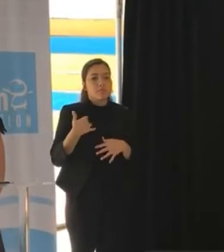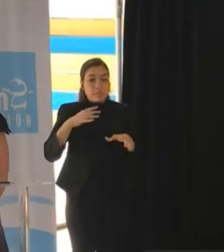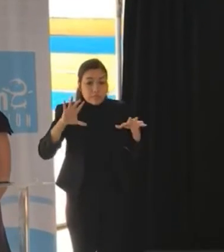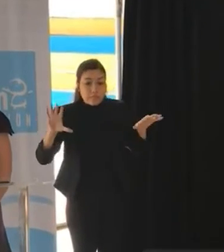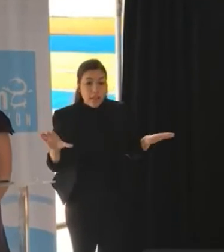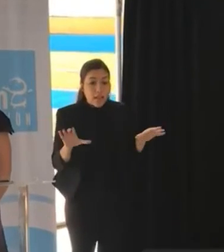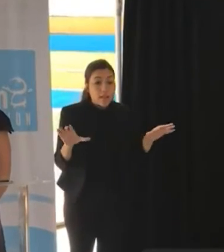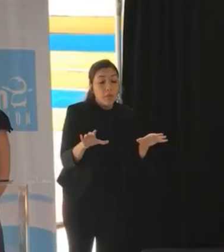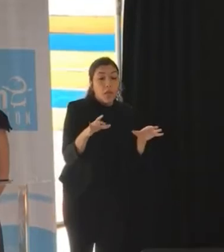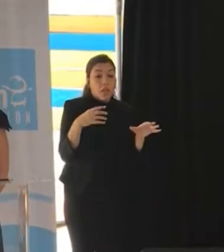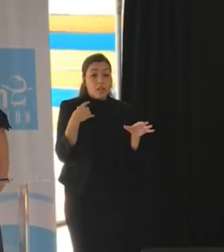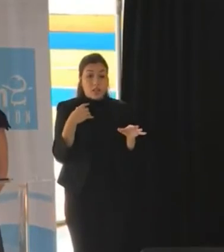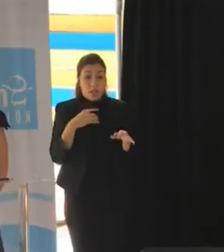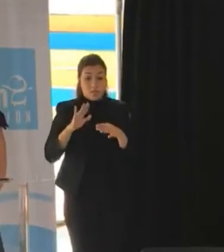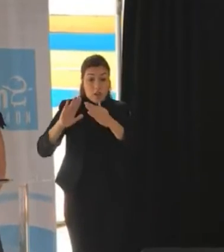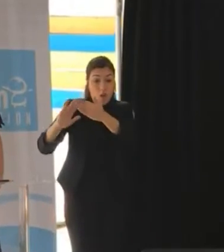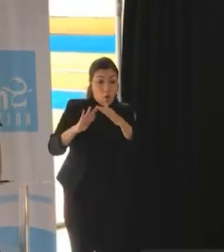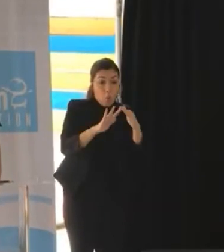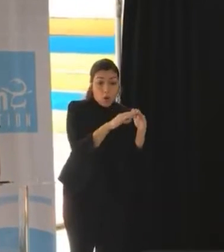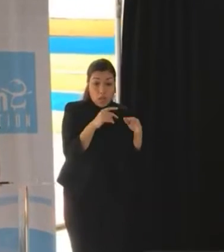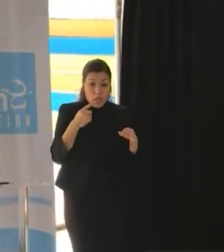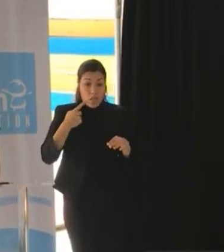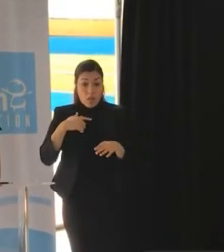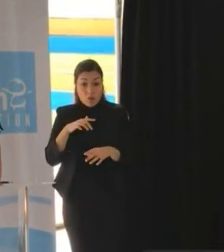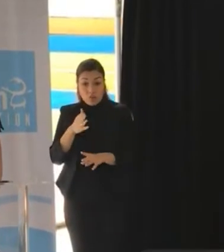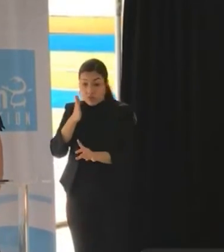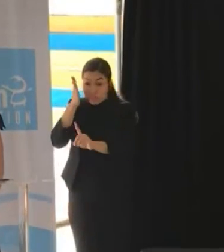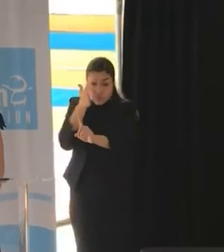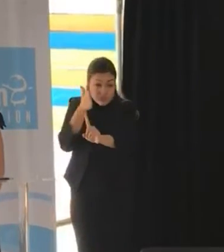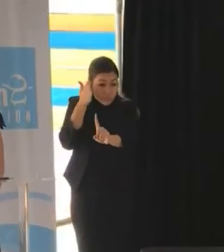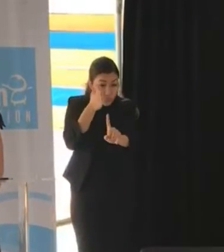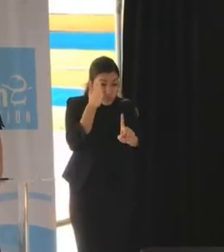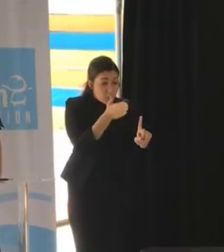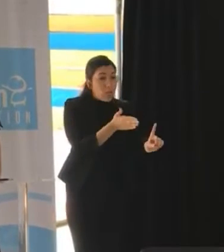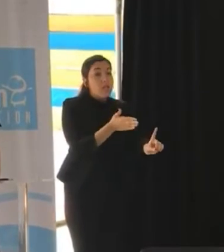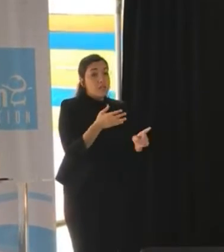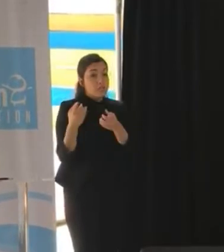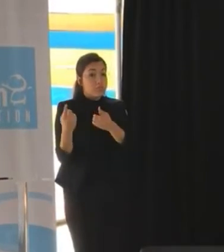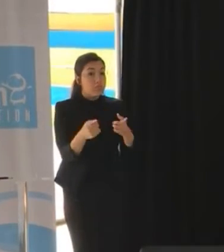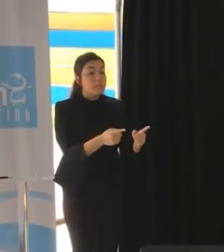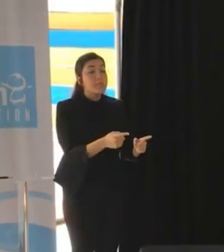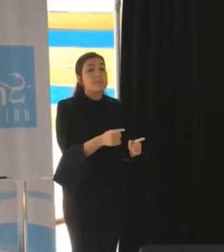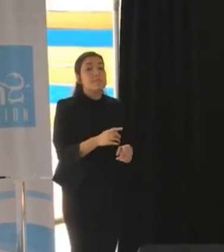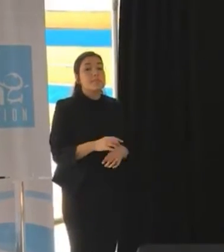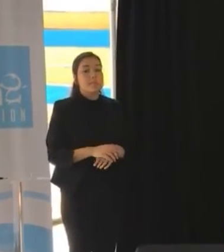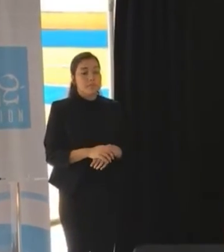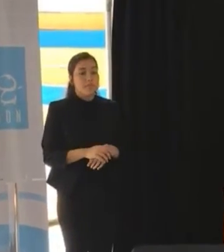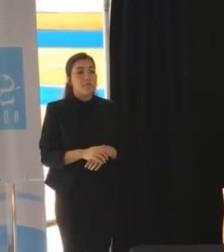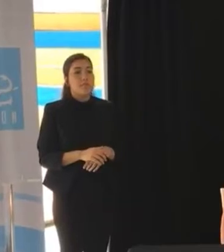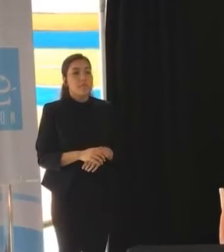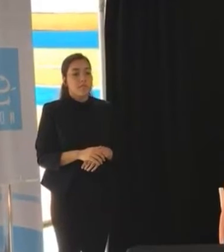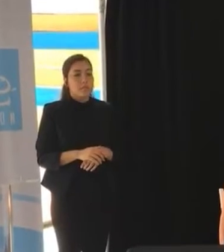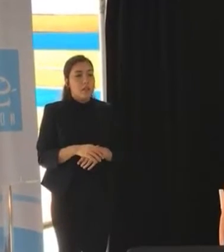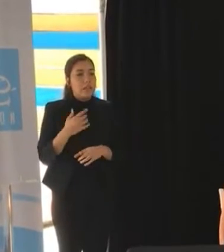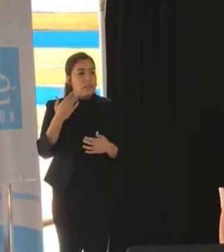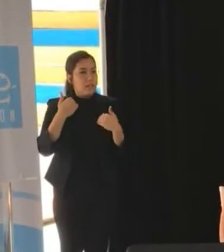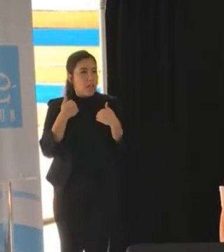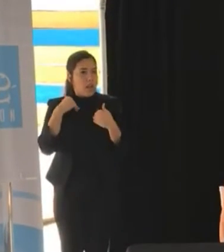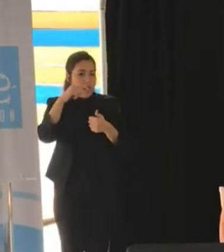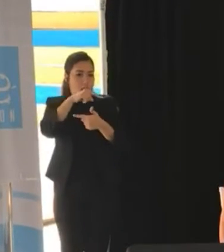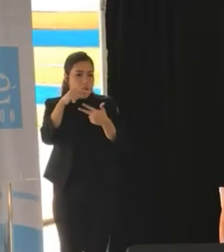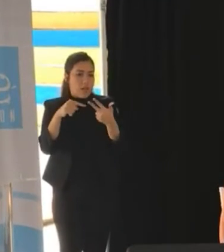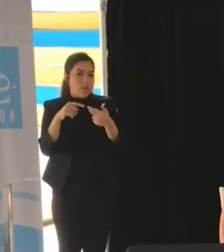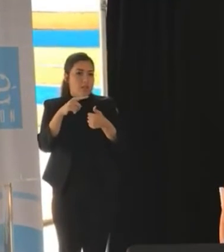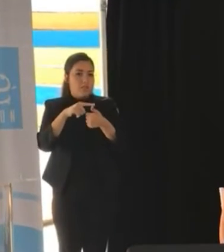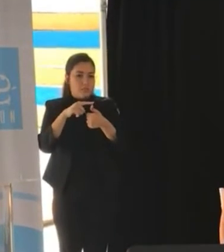manera dirigida. Se hizo un análisis, como muy bien dijo la doctora Cardona, que tiene 3 elementos. Población,